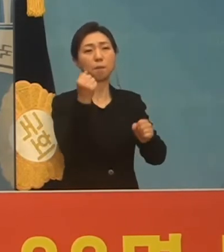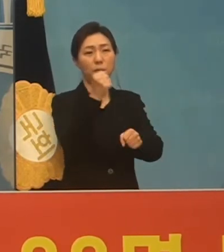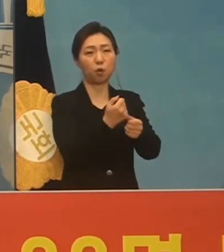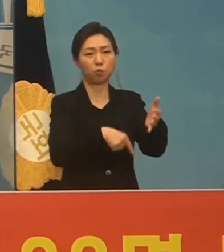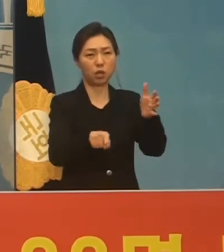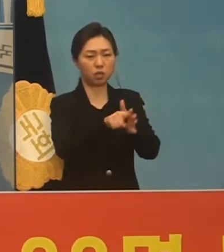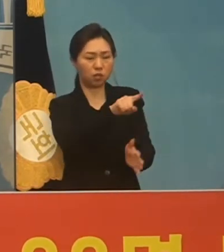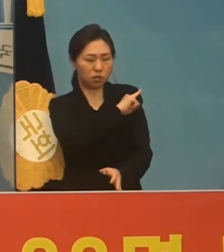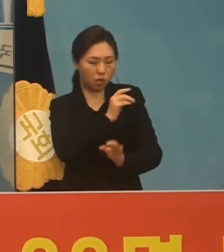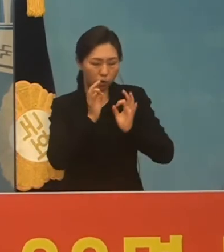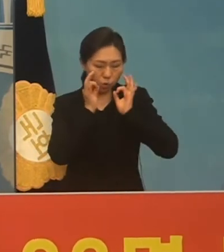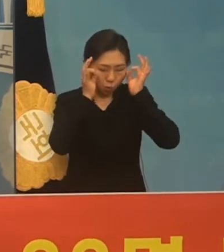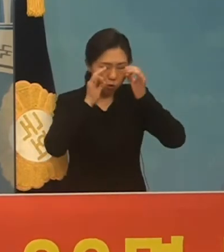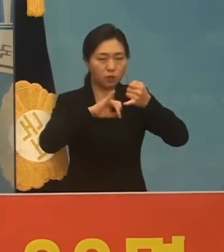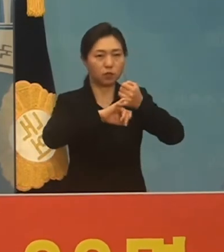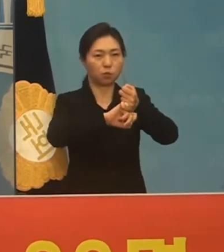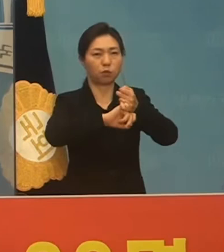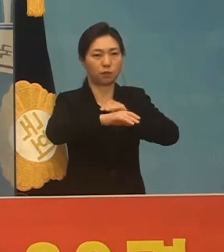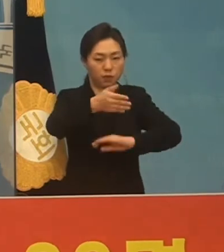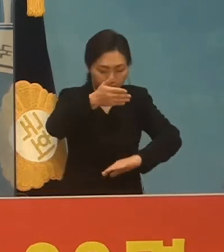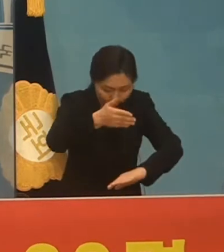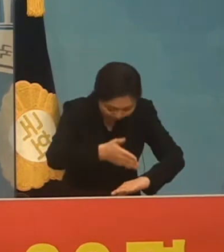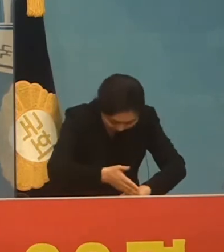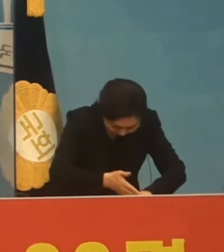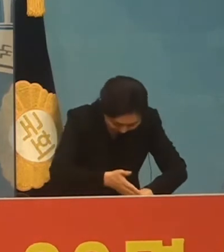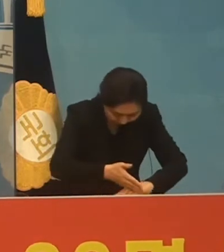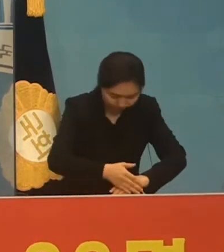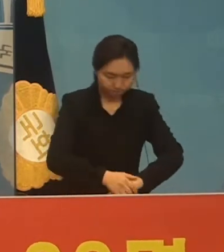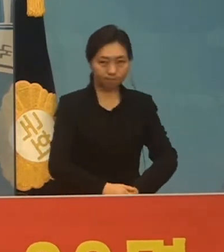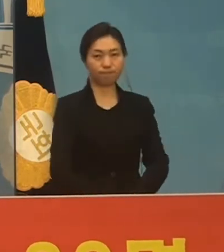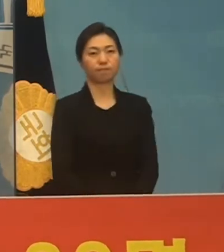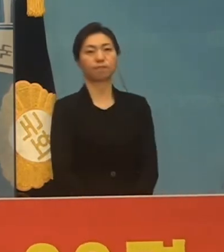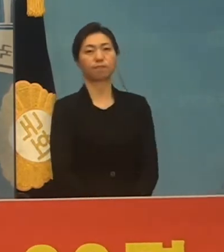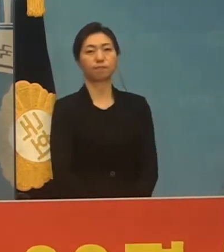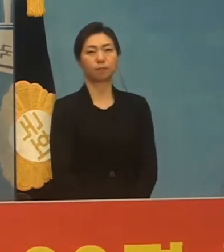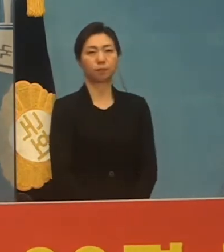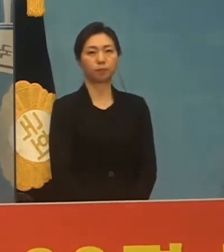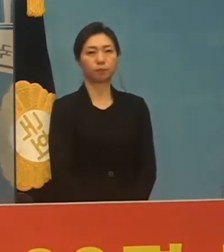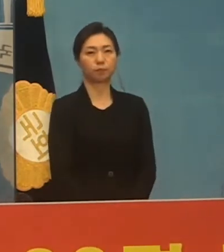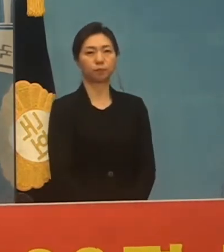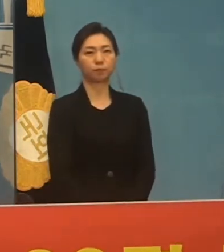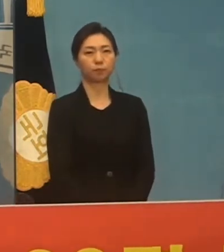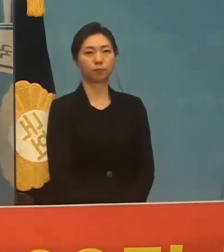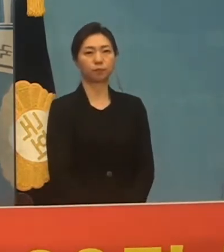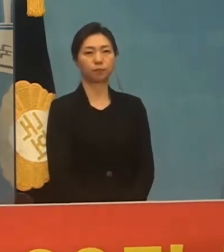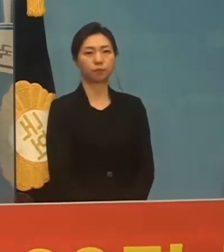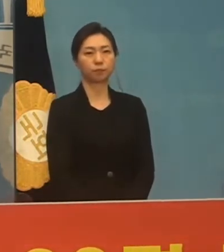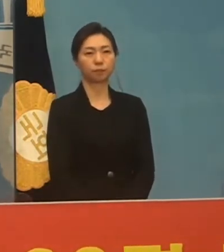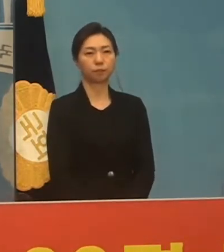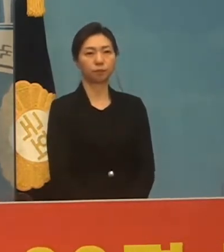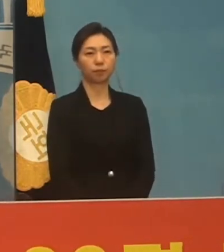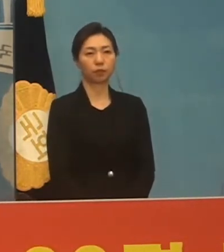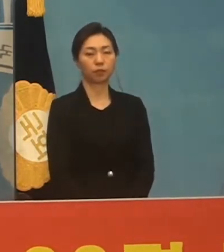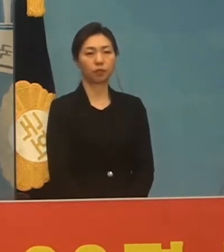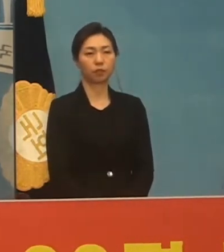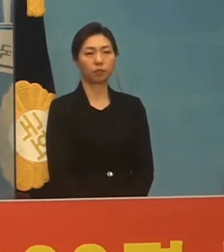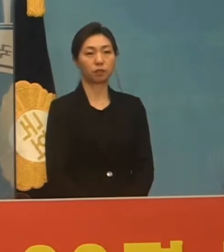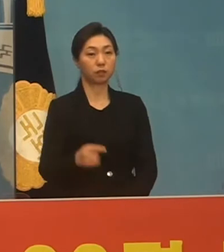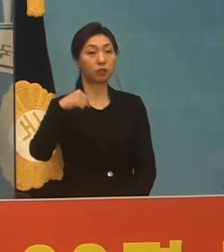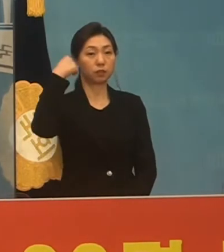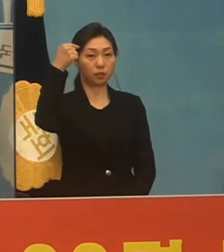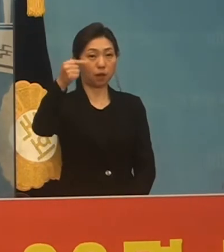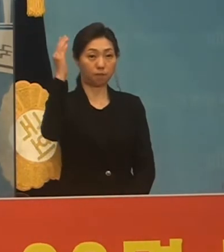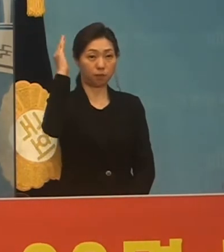최선을 다하겠습니다. 감사합니다. 예,